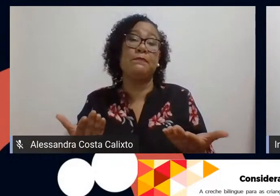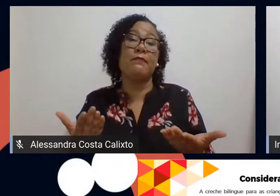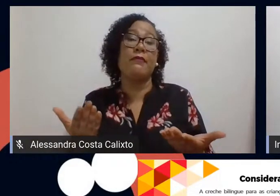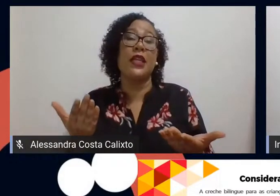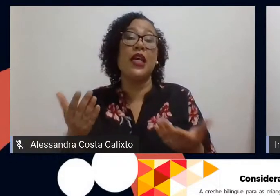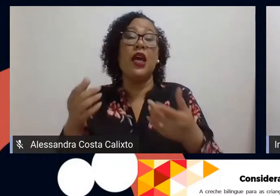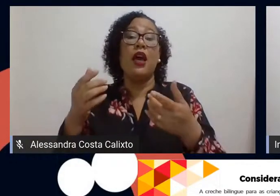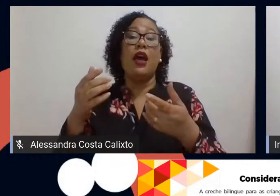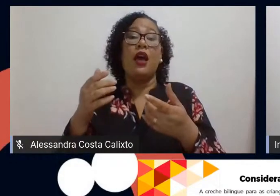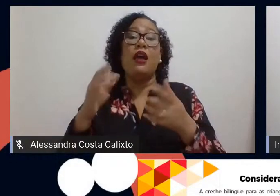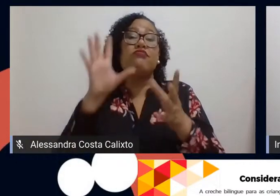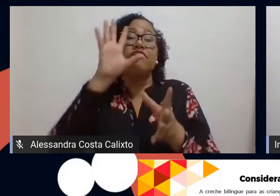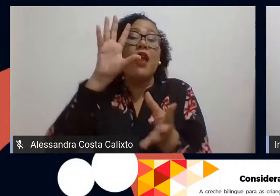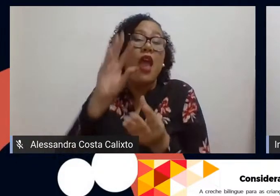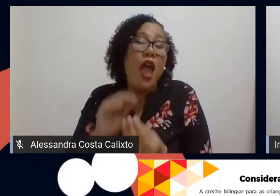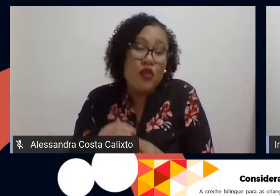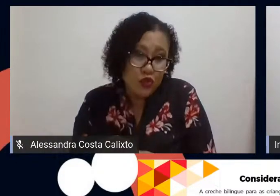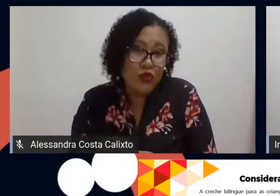esse